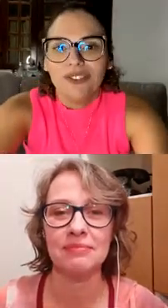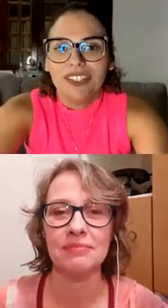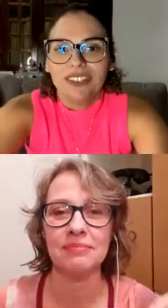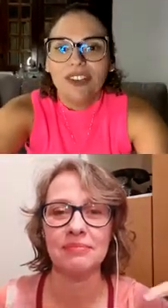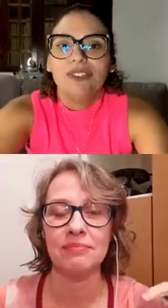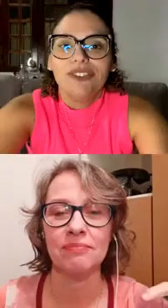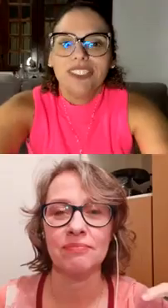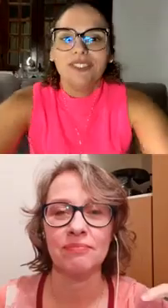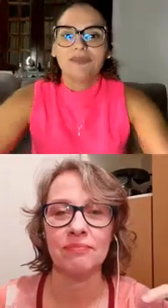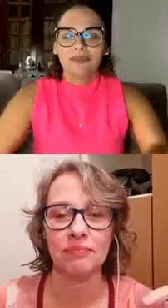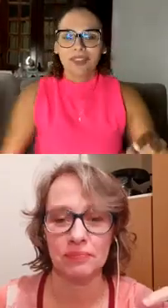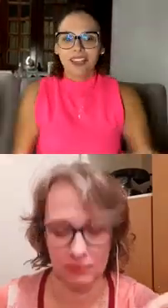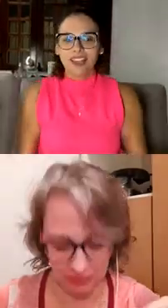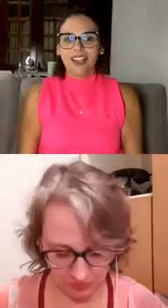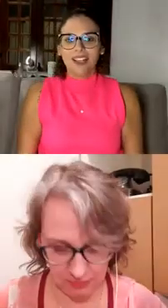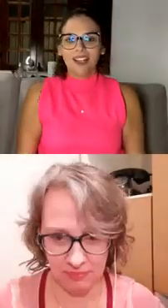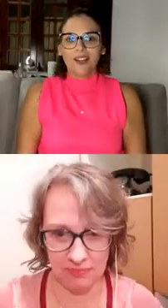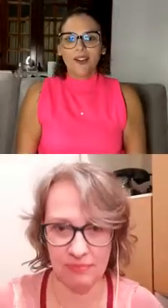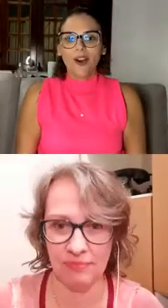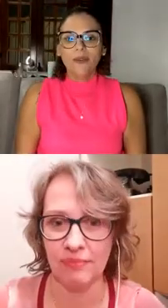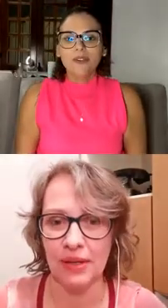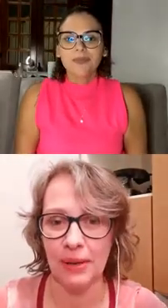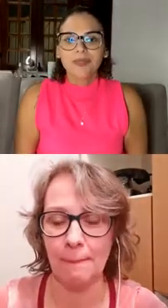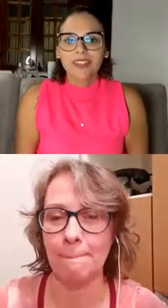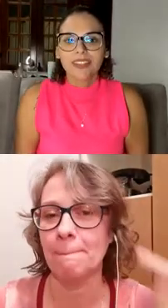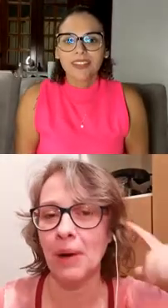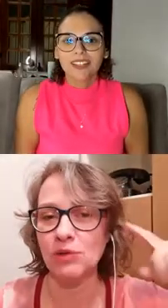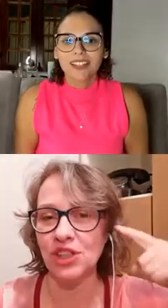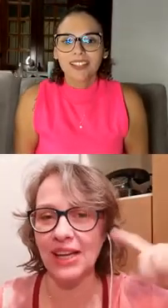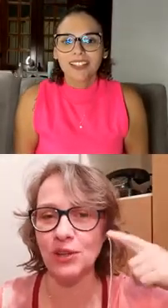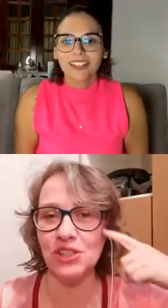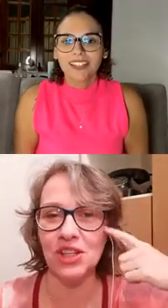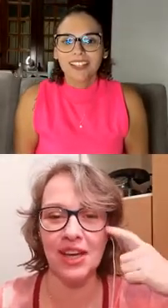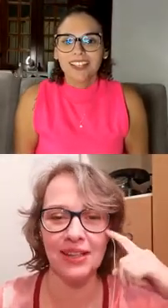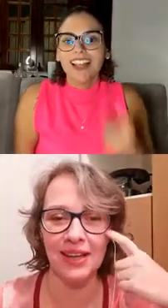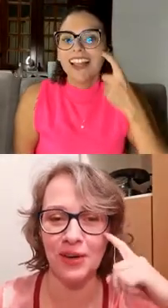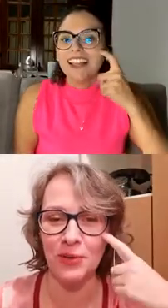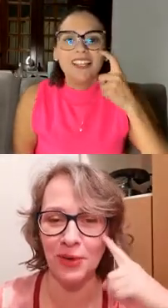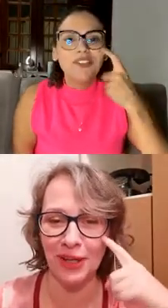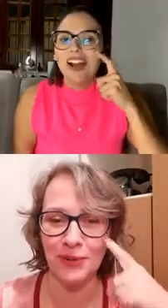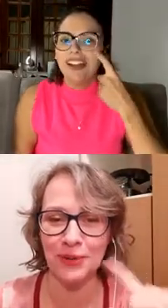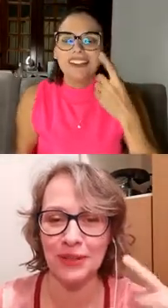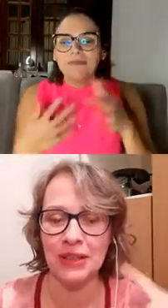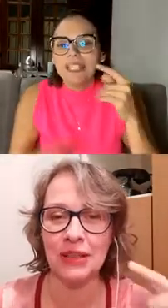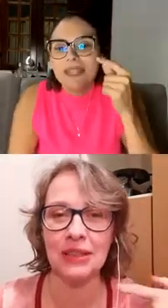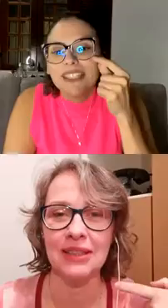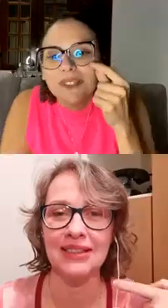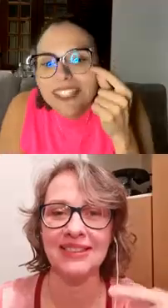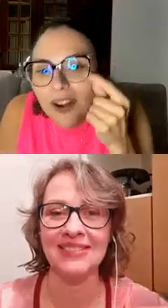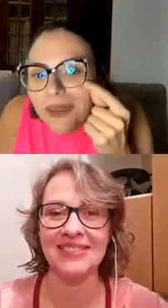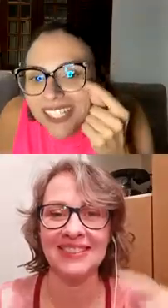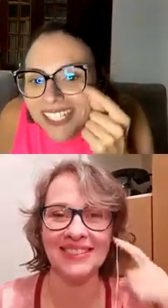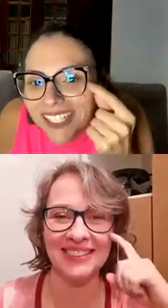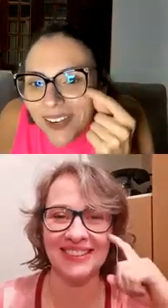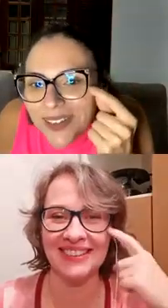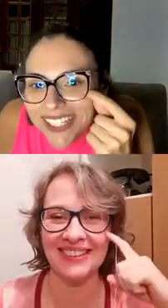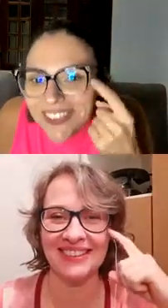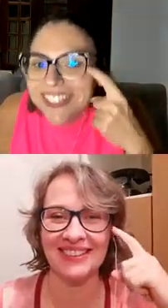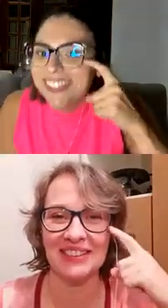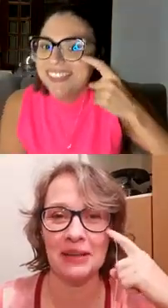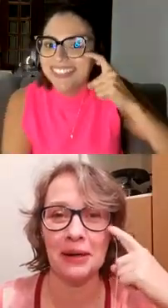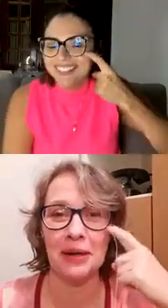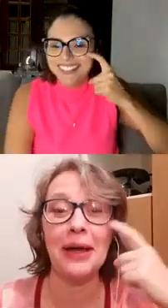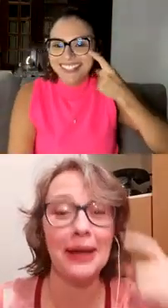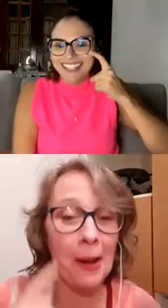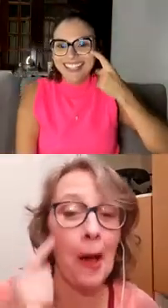não tô ouvindo, agora tô ouvindo. Como? Mão direita ou esquerda? Eu? Tanto faz, mas é porque você tem um sinal bem aqui, ó, um